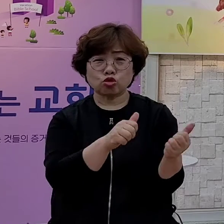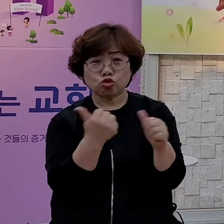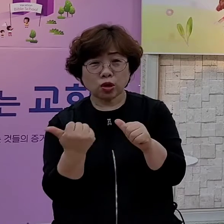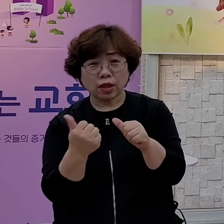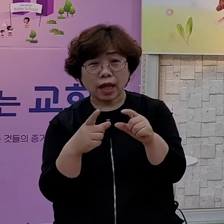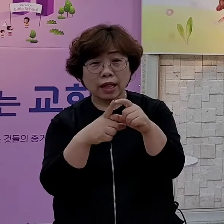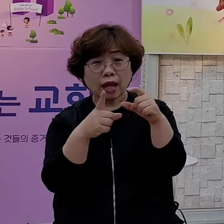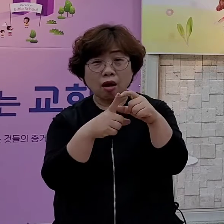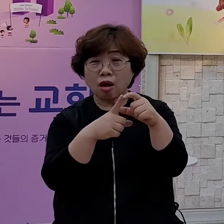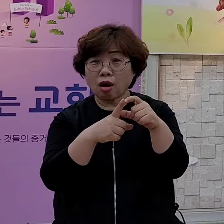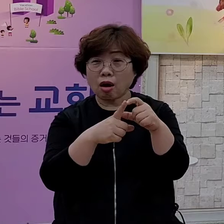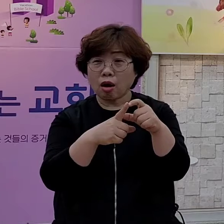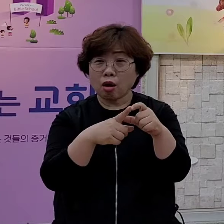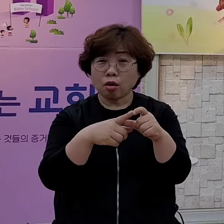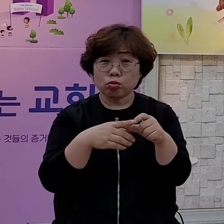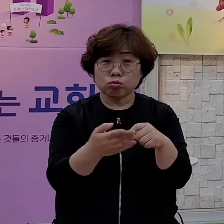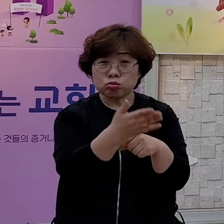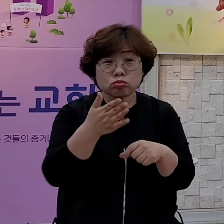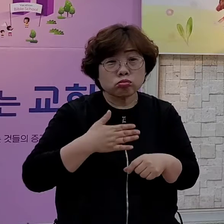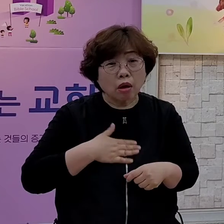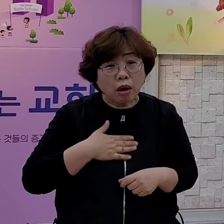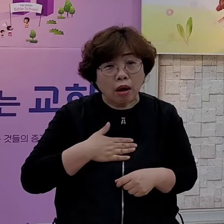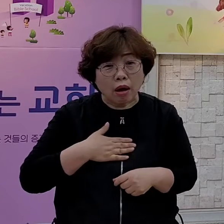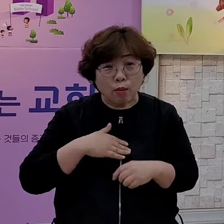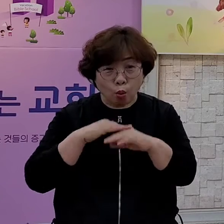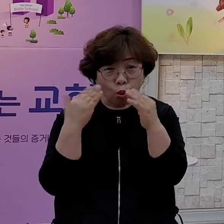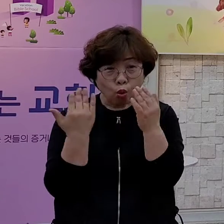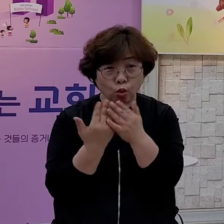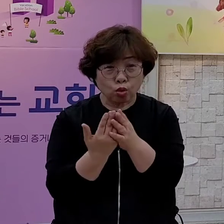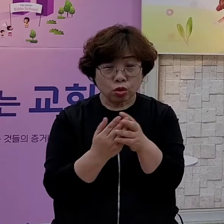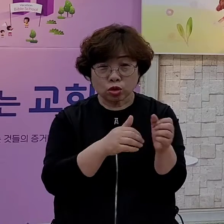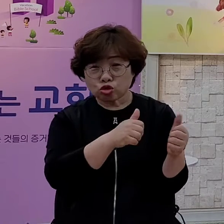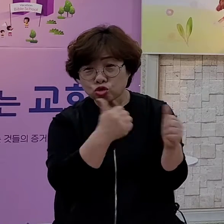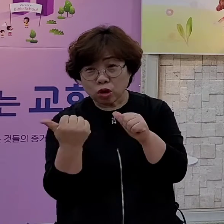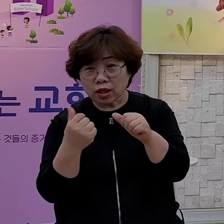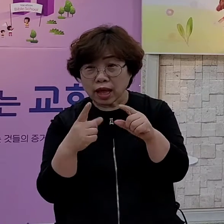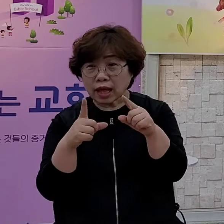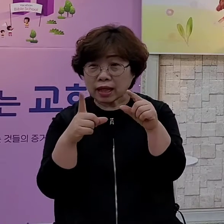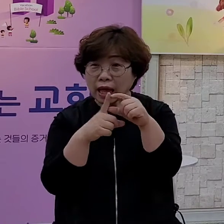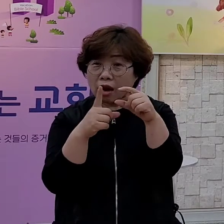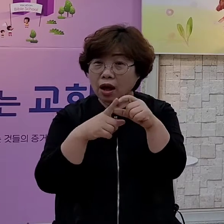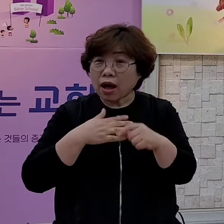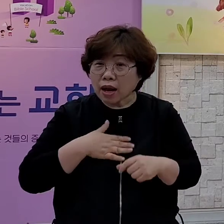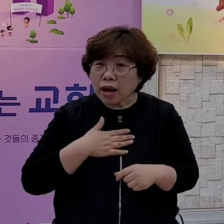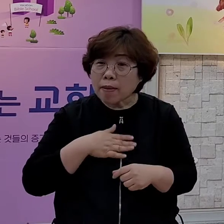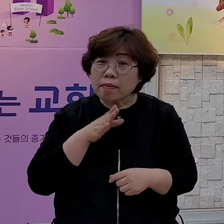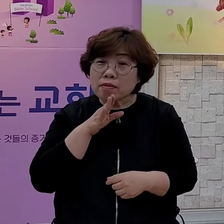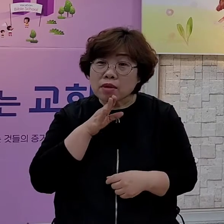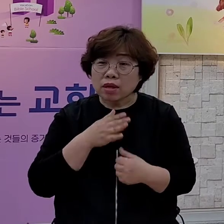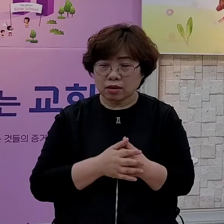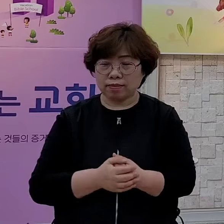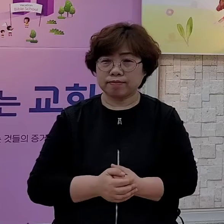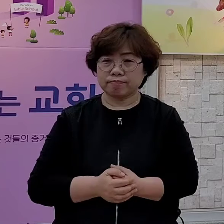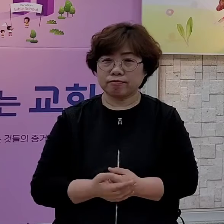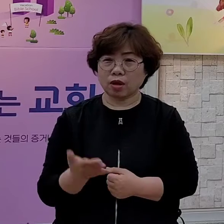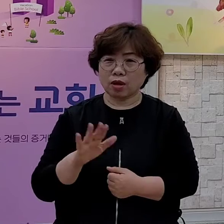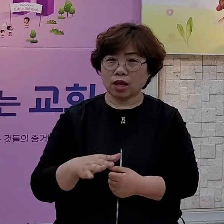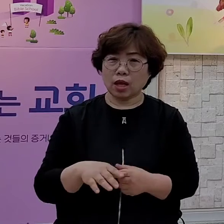그런데 우리 한국말이 참 어려운 게 이런 거잖아요. 죽었다. 예를 들어 볼게요.